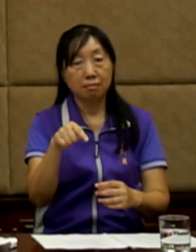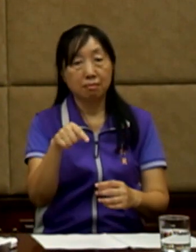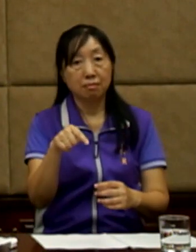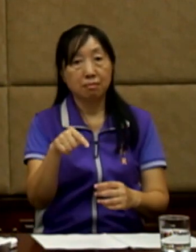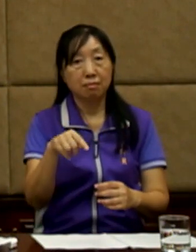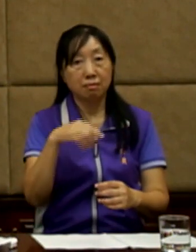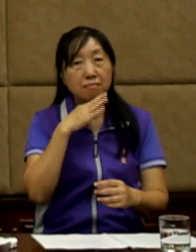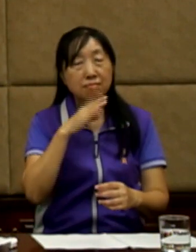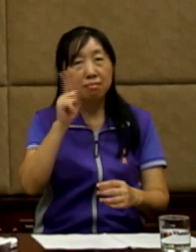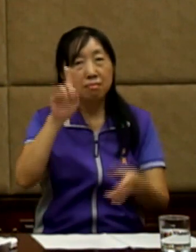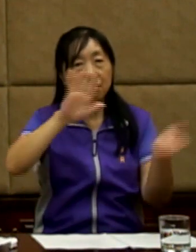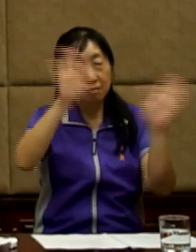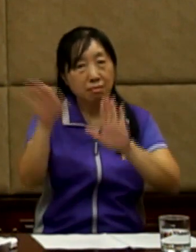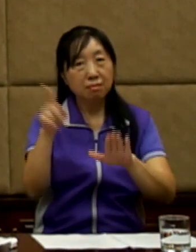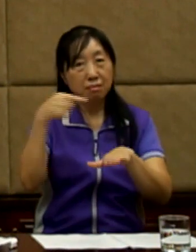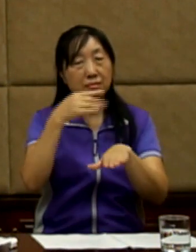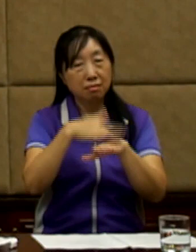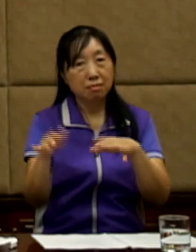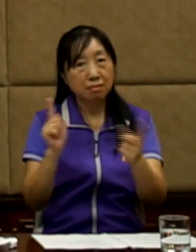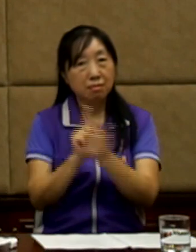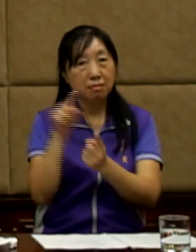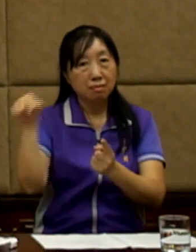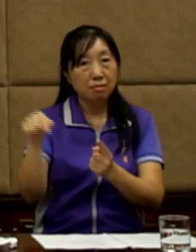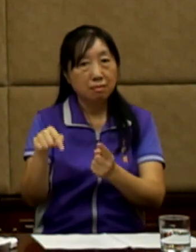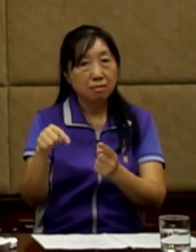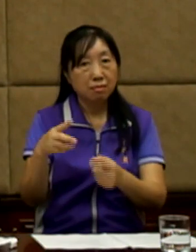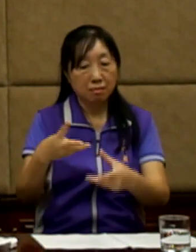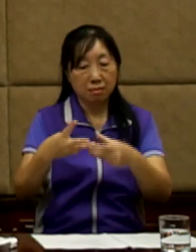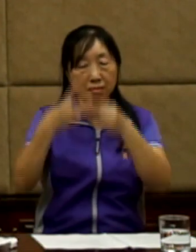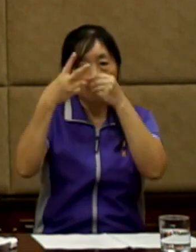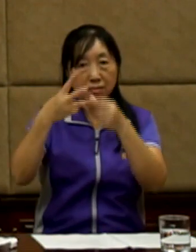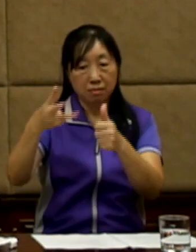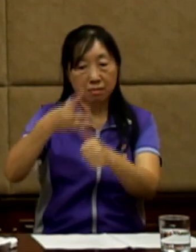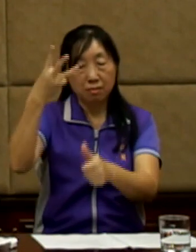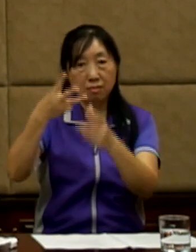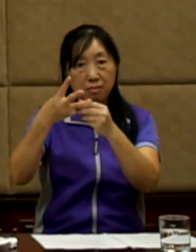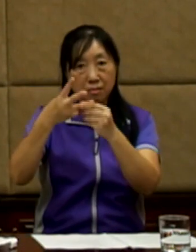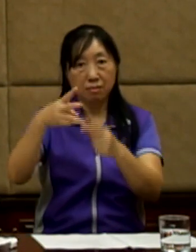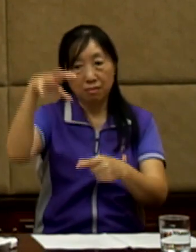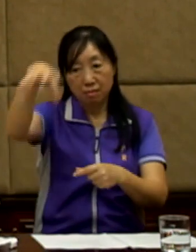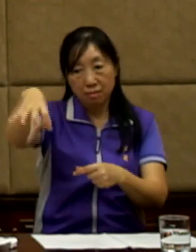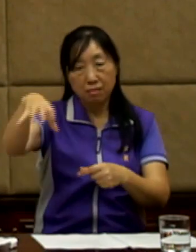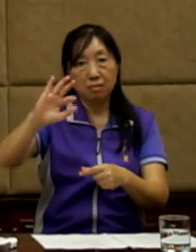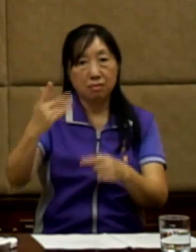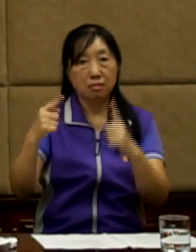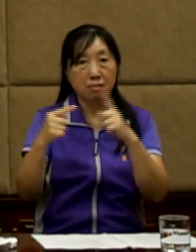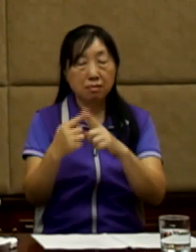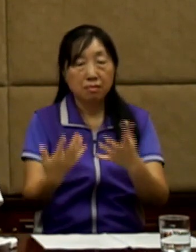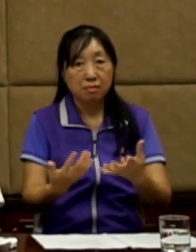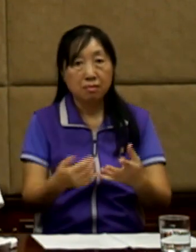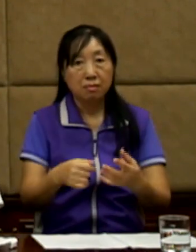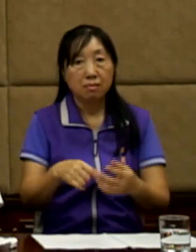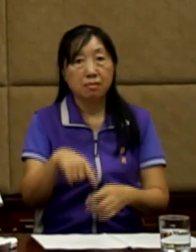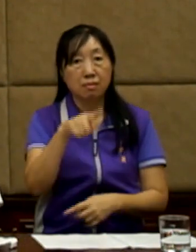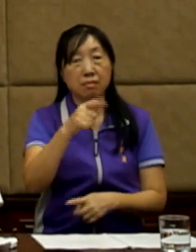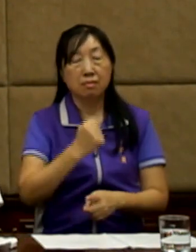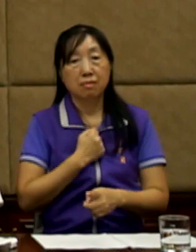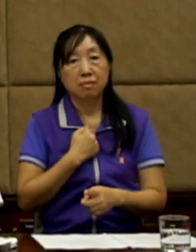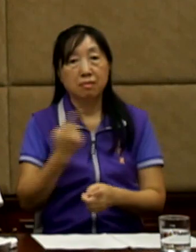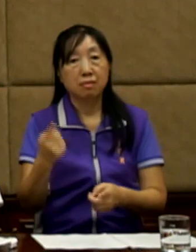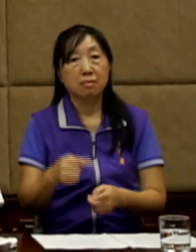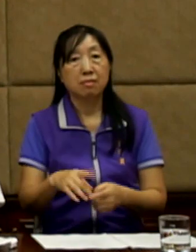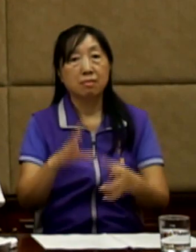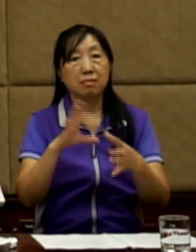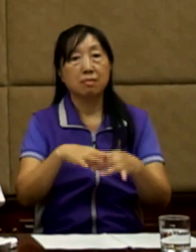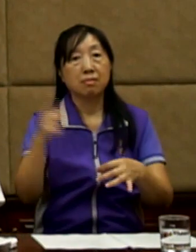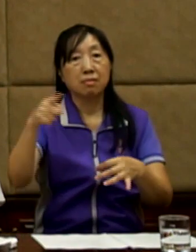什么样的地步才会有所谓的第三方？那个、 是我们都知道，那这个有关排名权的部分是系